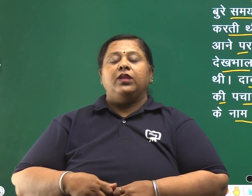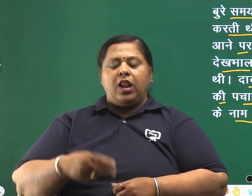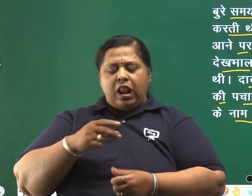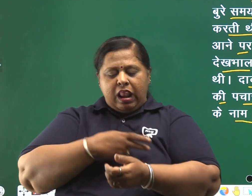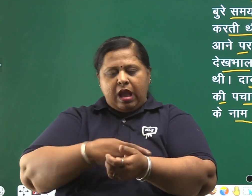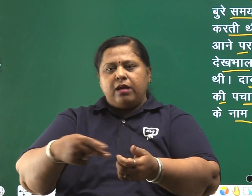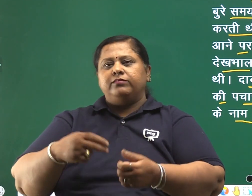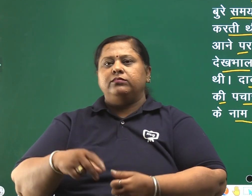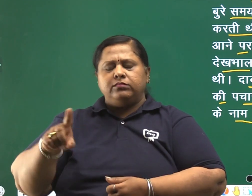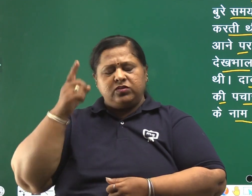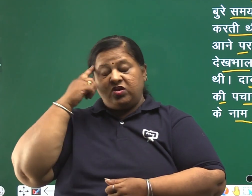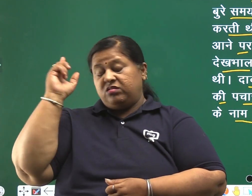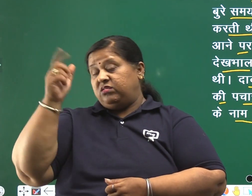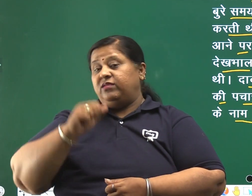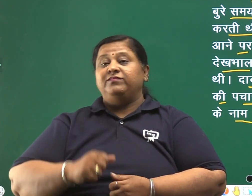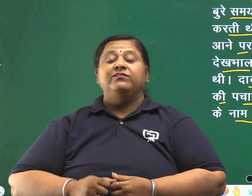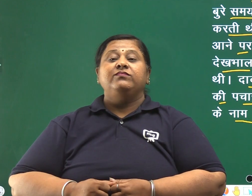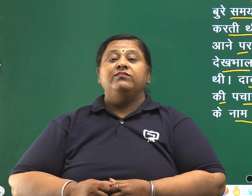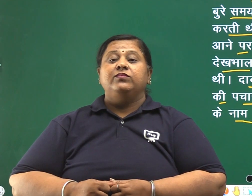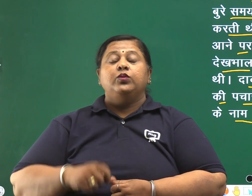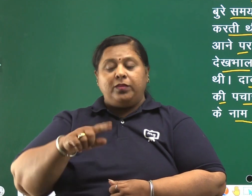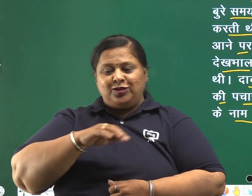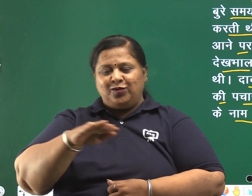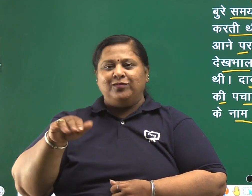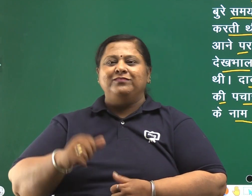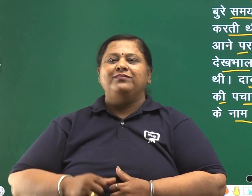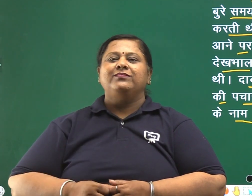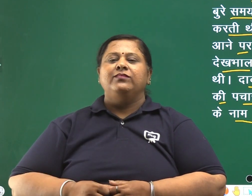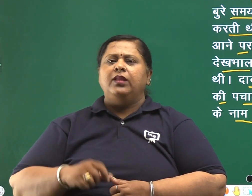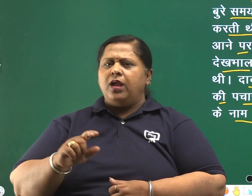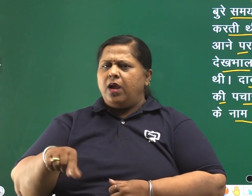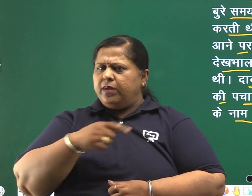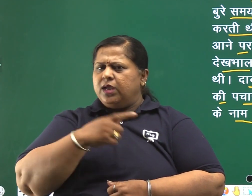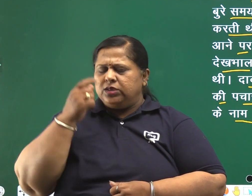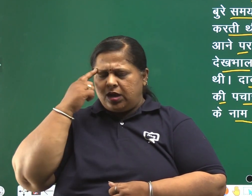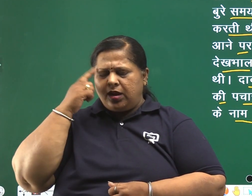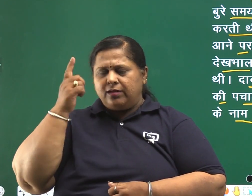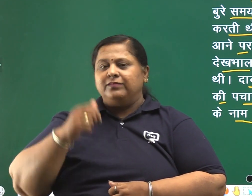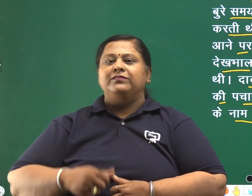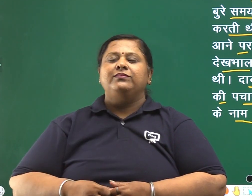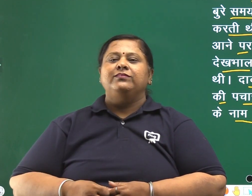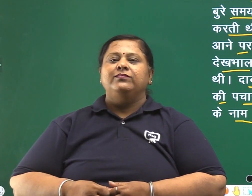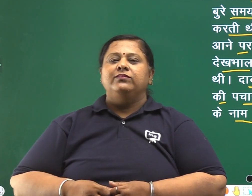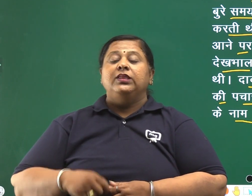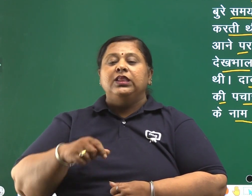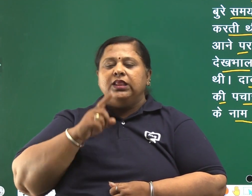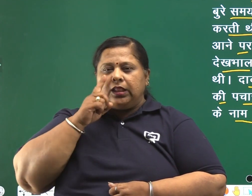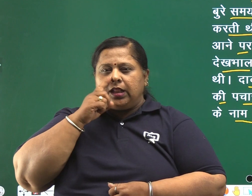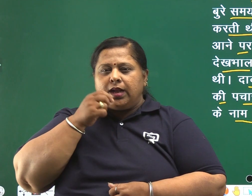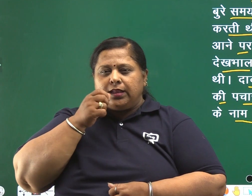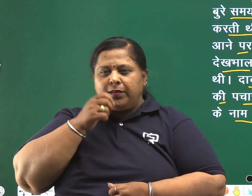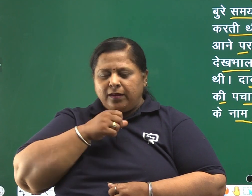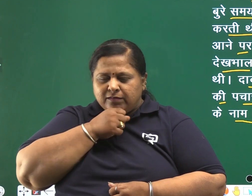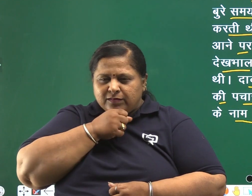नाम याद थे। तो बच्चों, हमने यहाँ जाना दादी माँ